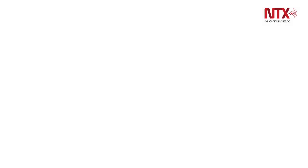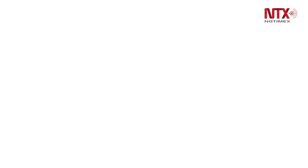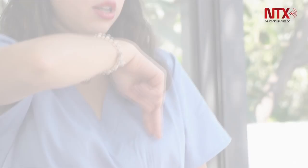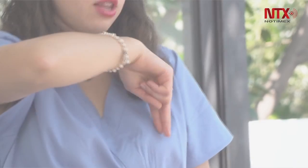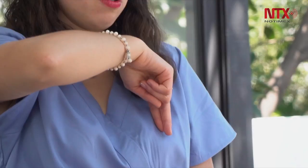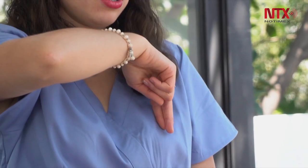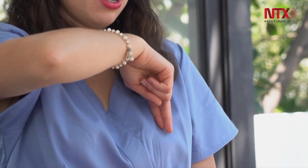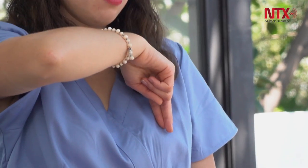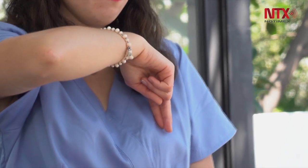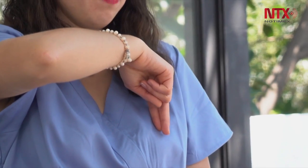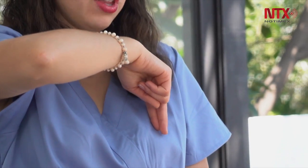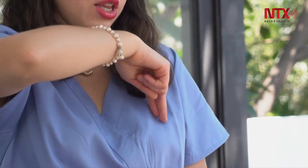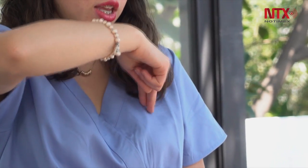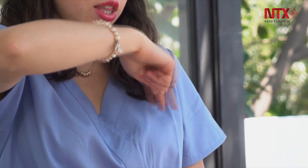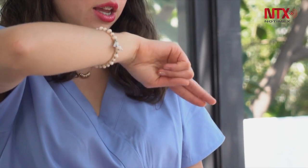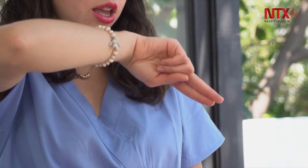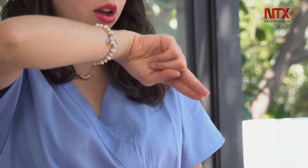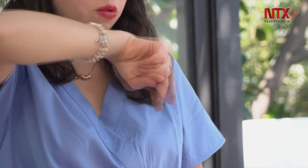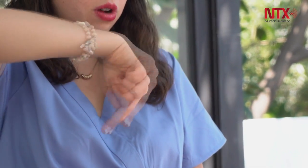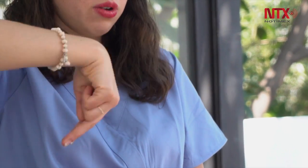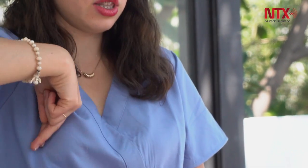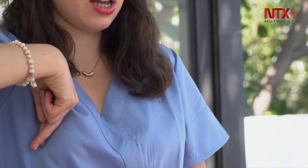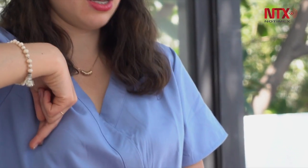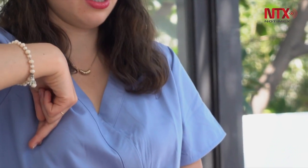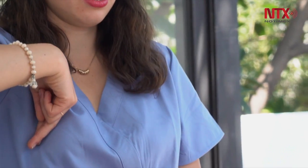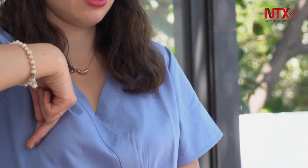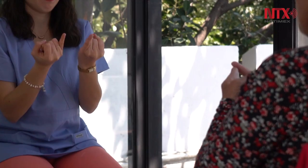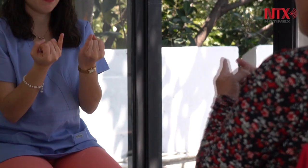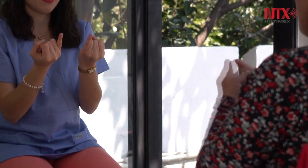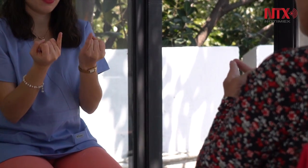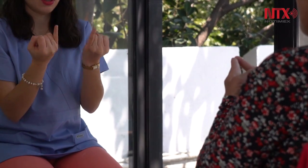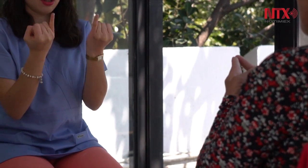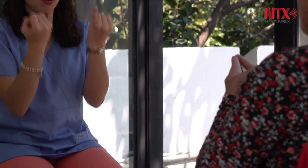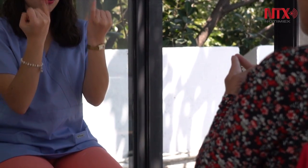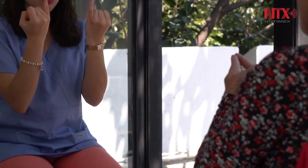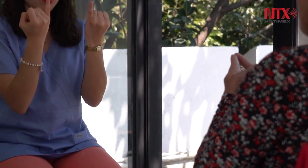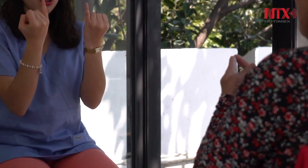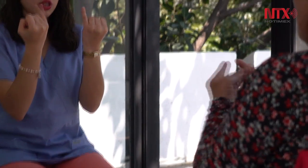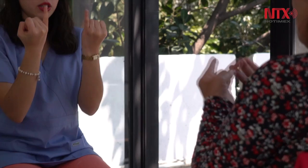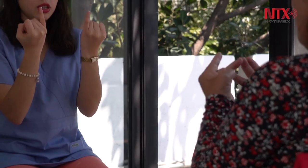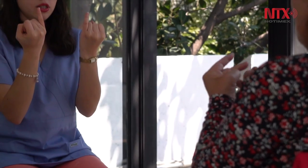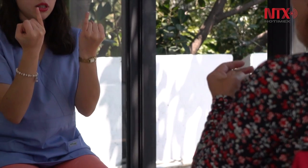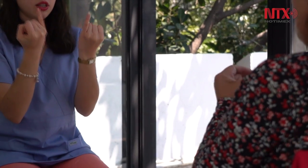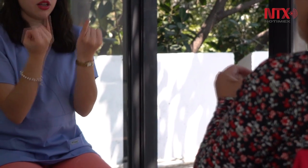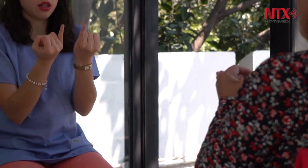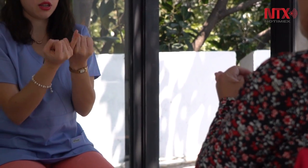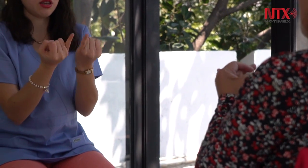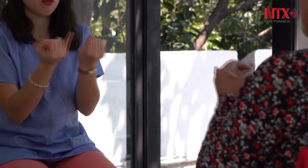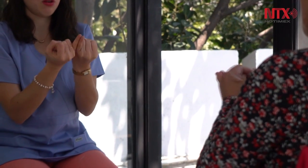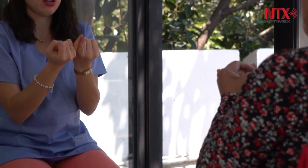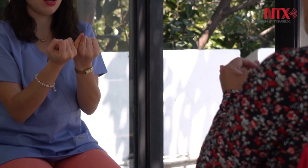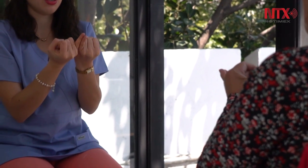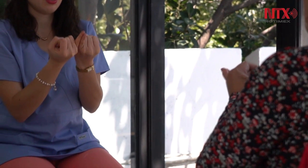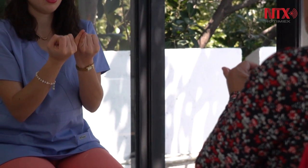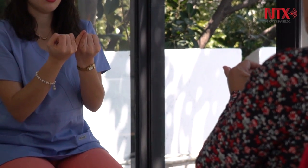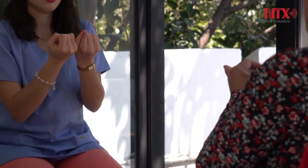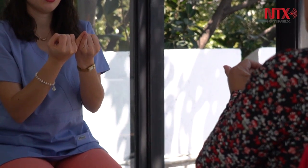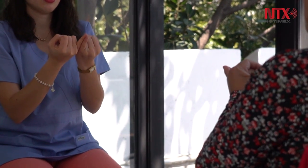El proyecto de Manos Parlantes es una terapia en el cual los pacientes con artritis reumatoide